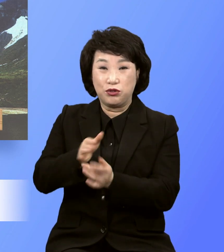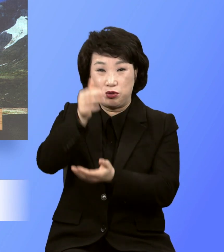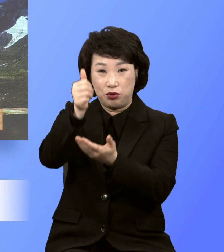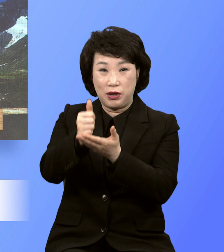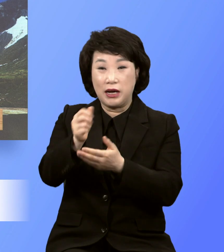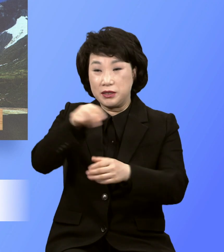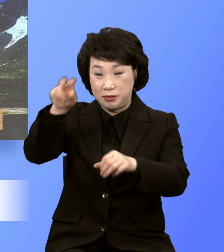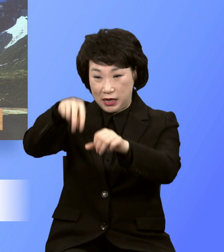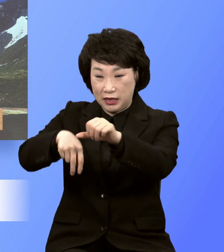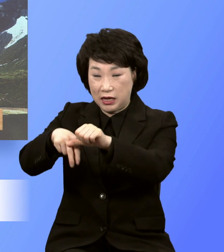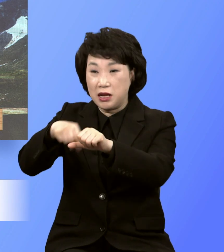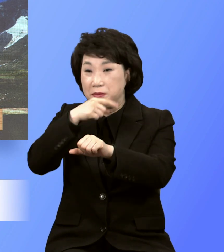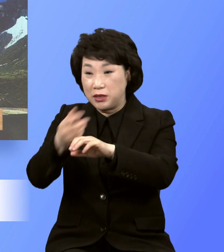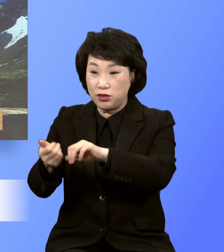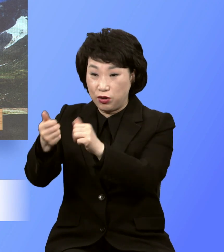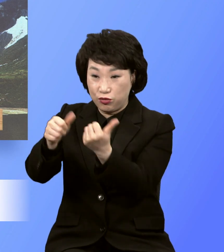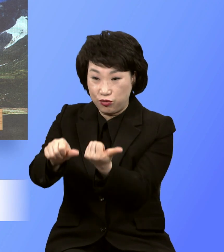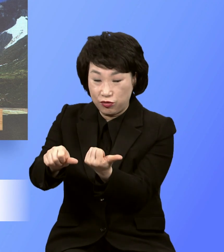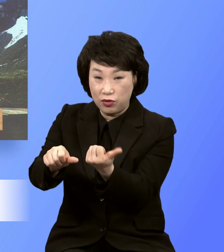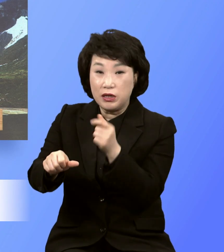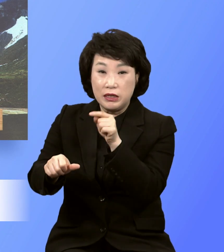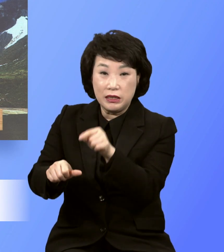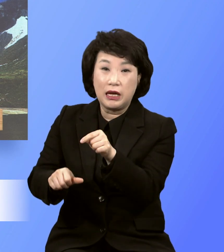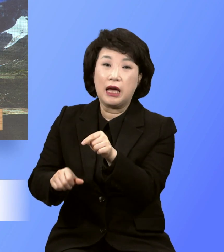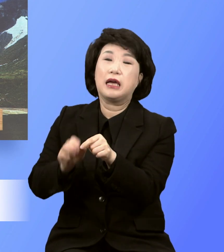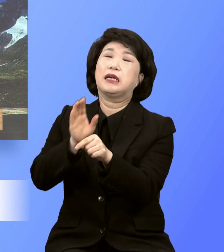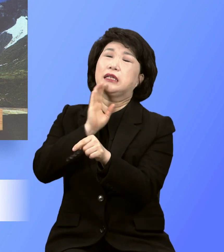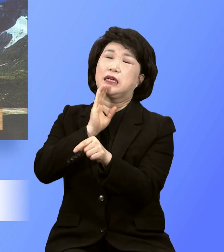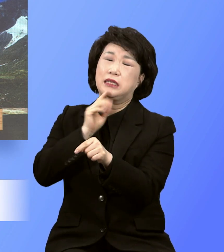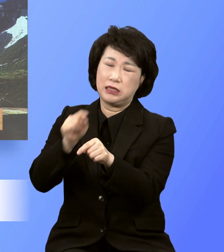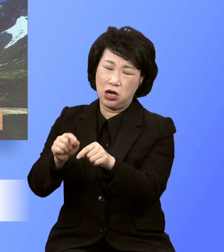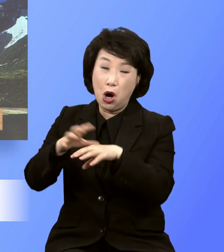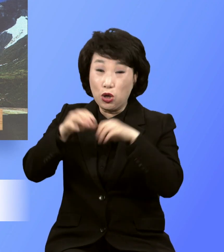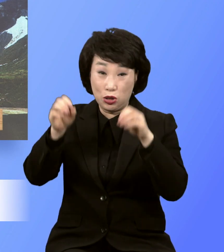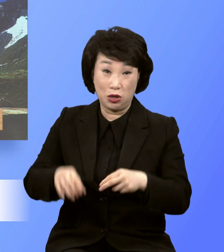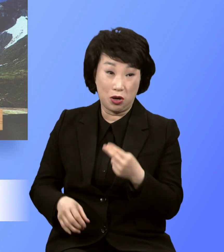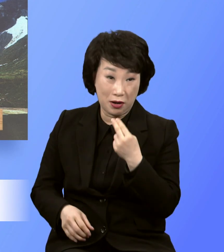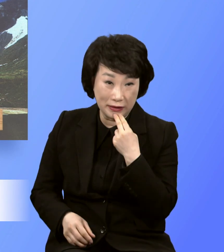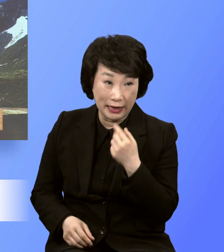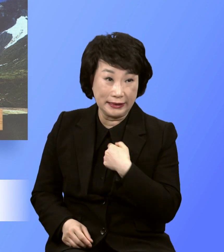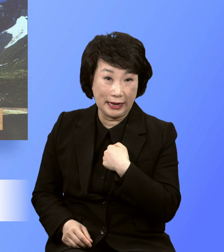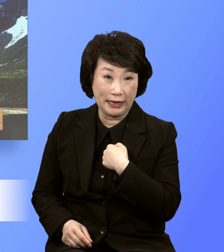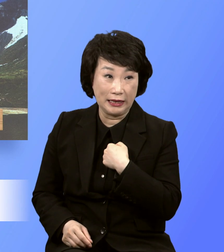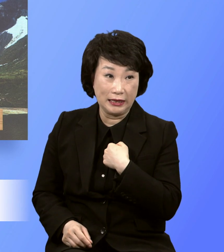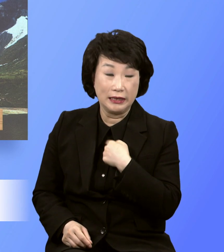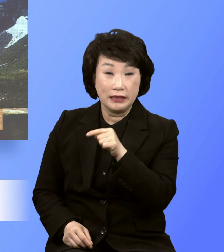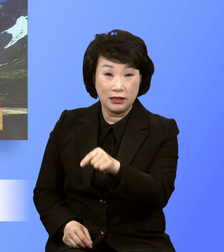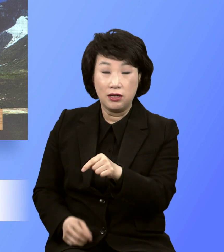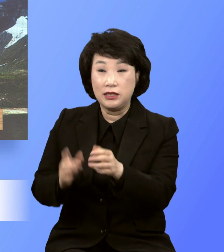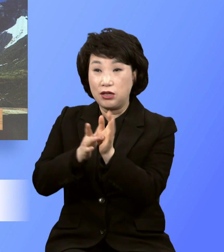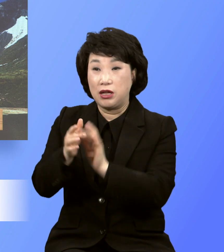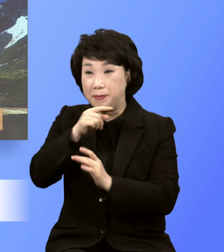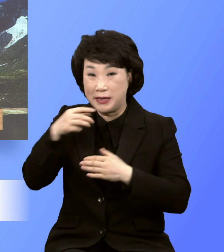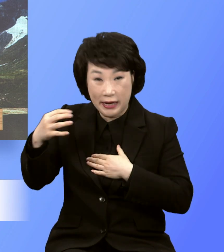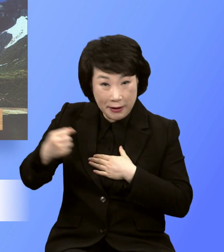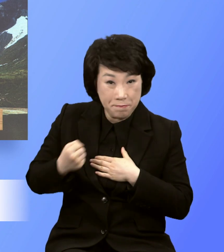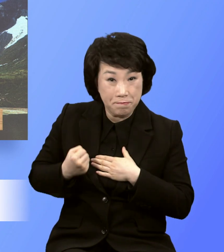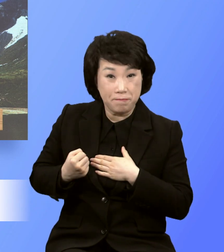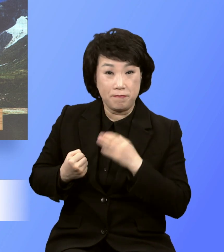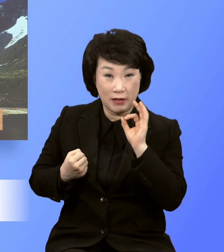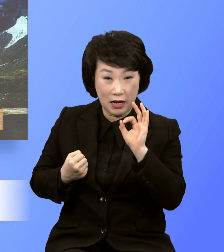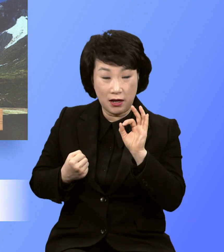예수께서 십자가에서 피 흘려 죽으심이 절대 헛되지 않도록 그 피를 꼭